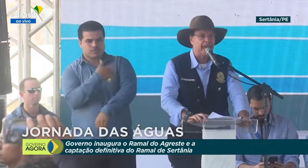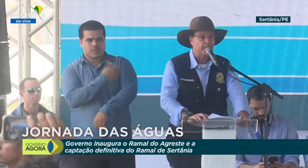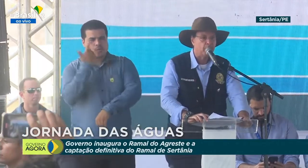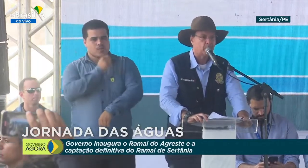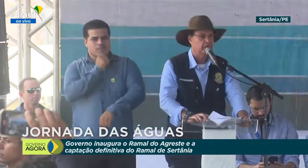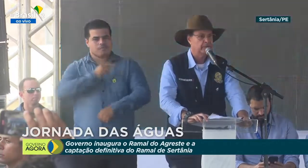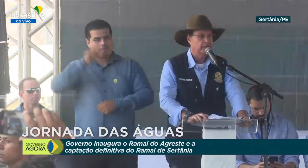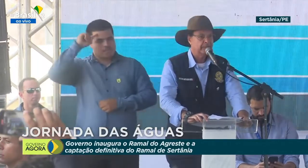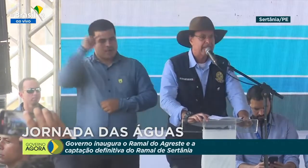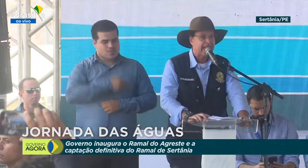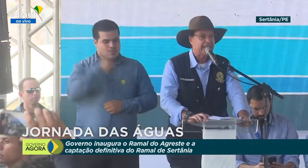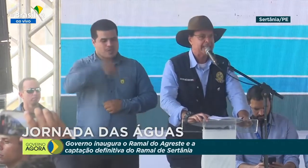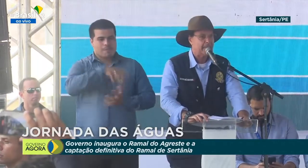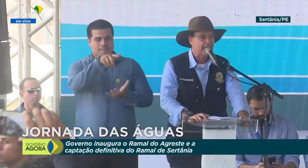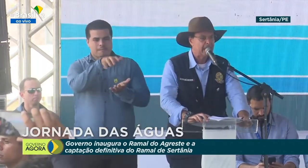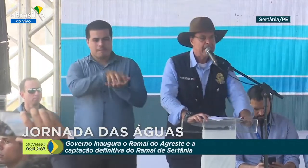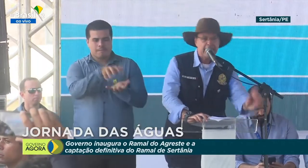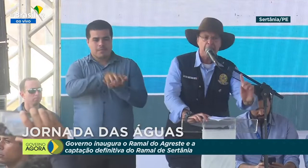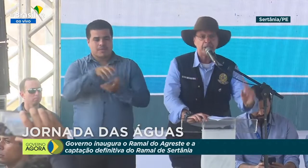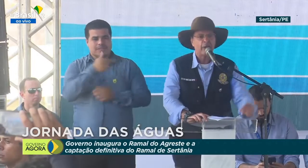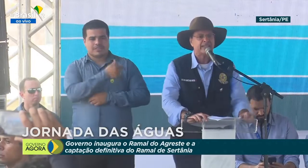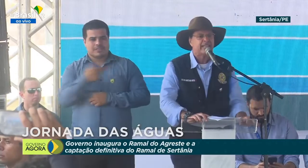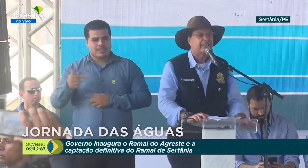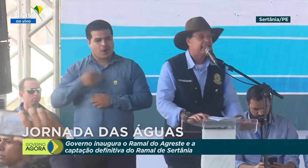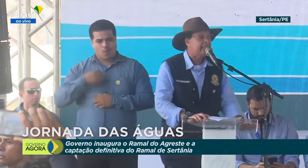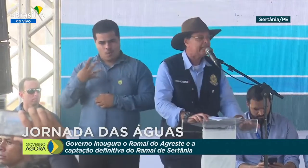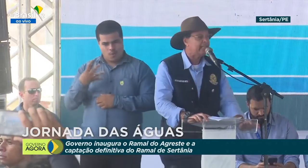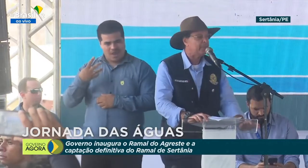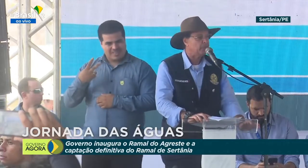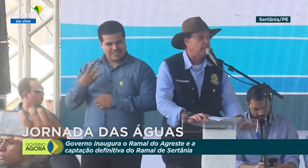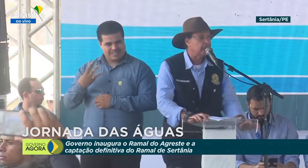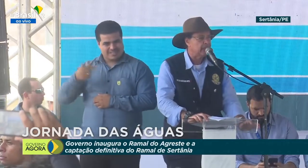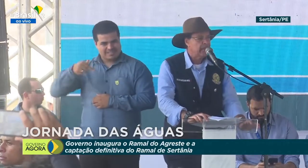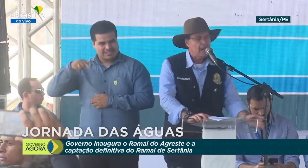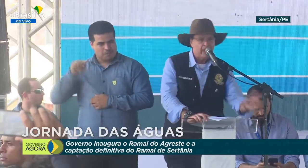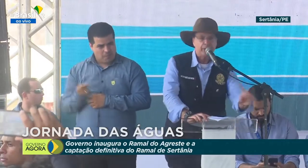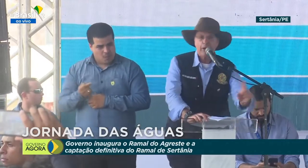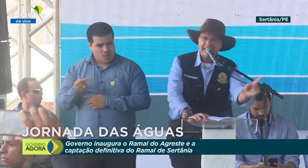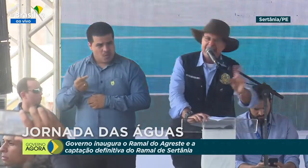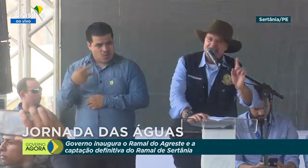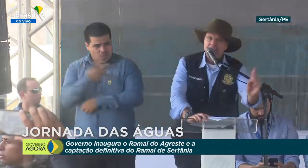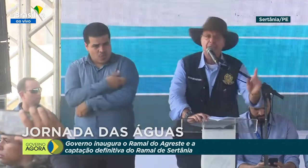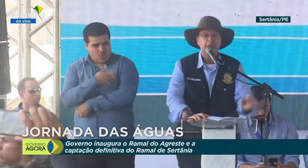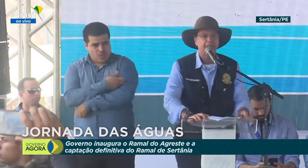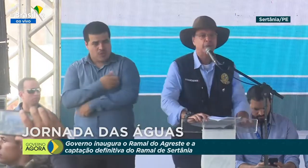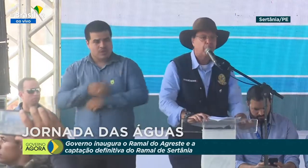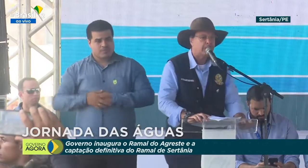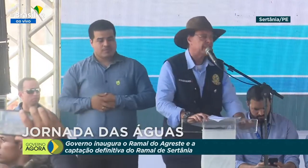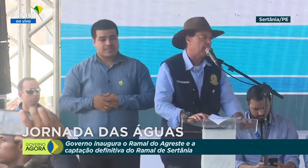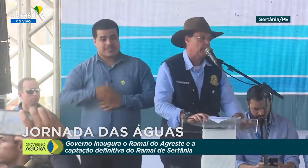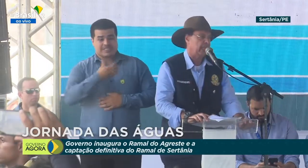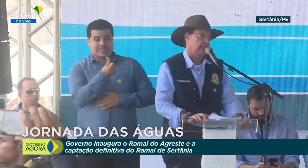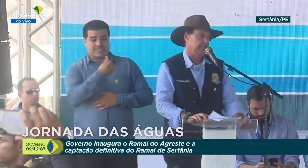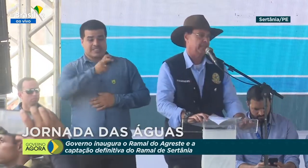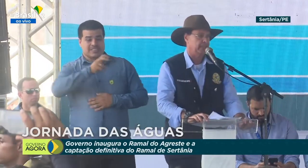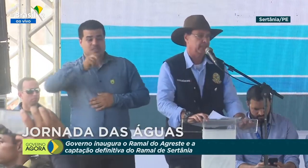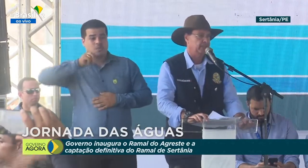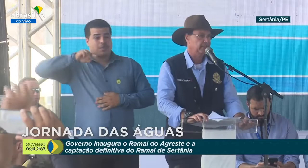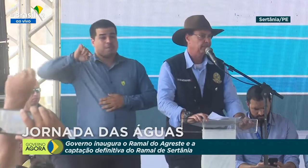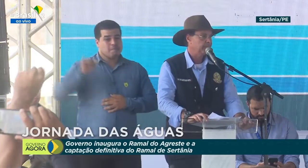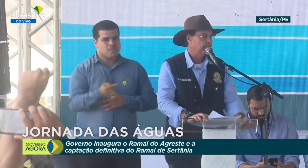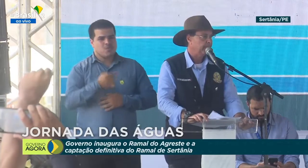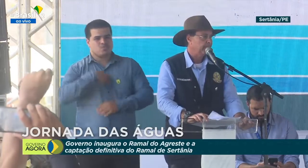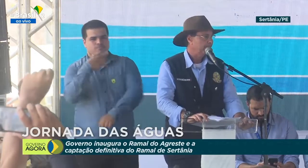para Pernambuco, naquela semana, não as 437 mil doses, mandou as 650 mil doses que chegou naquela semana.